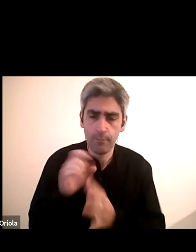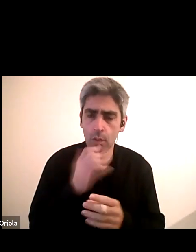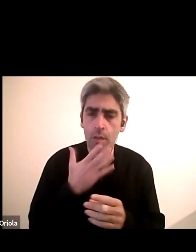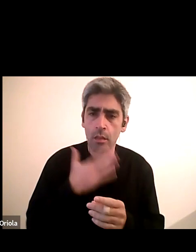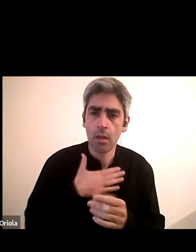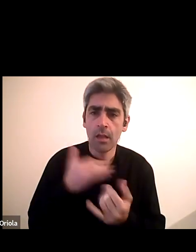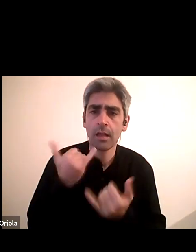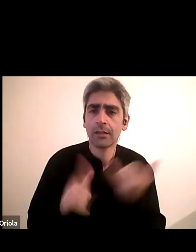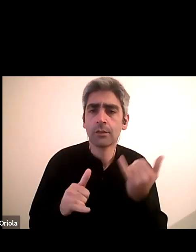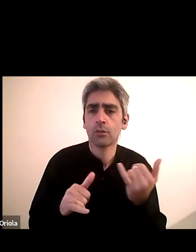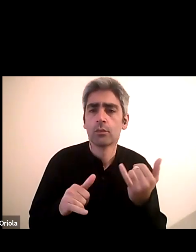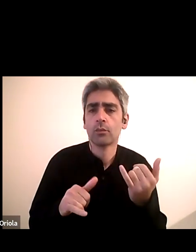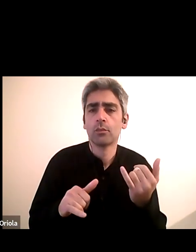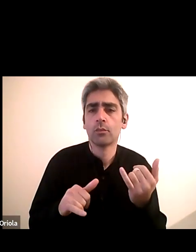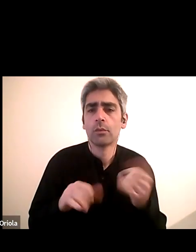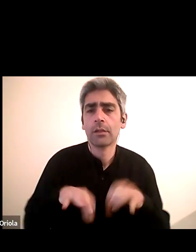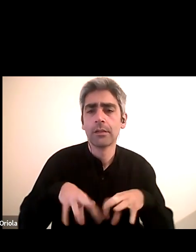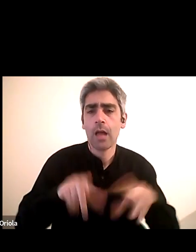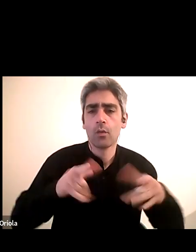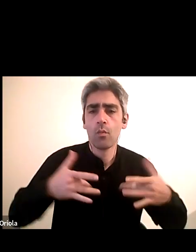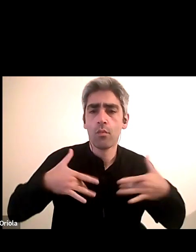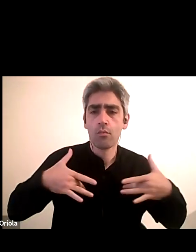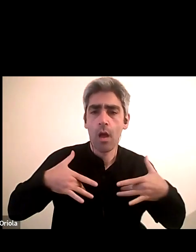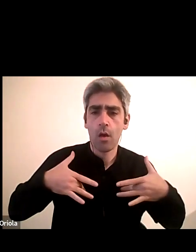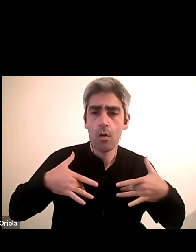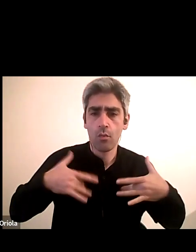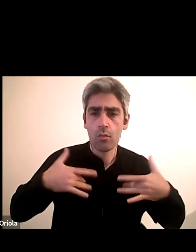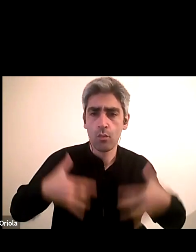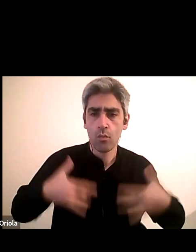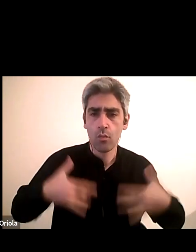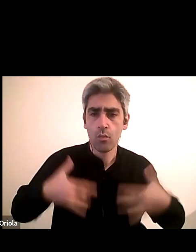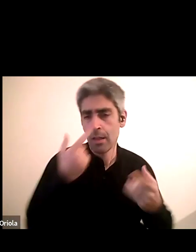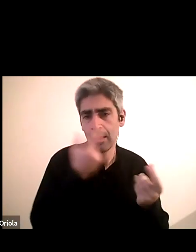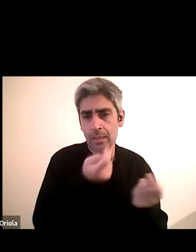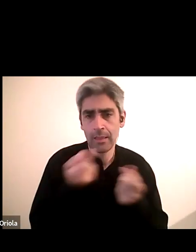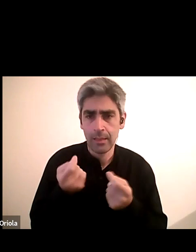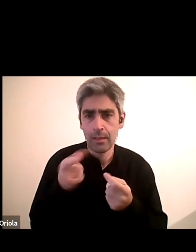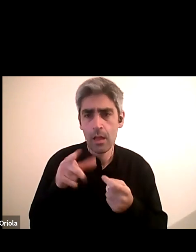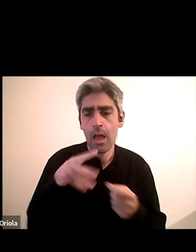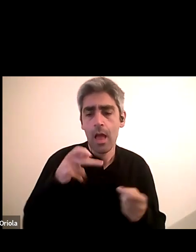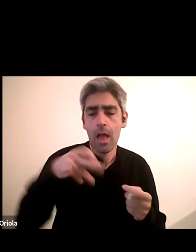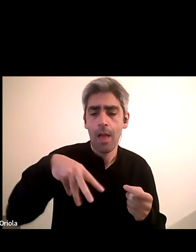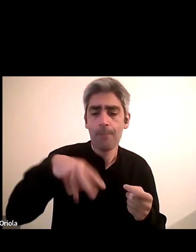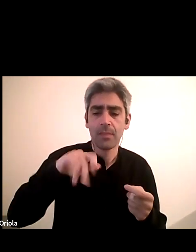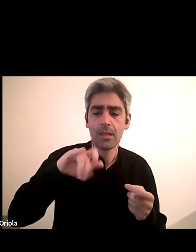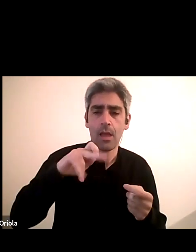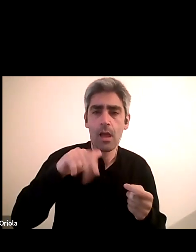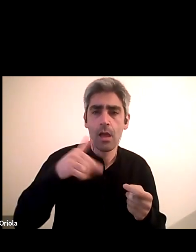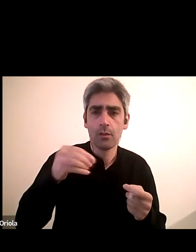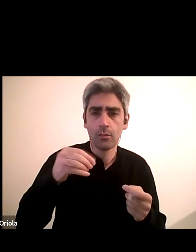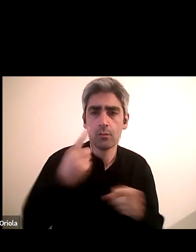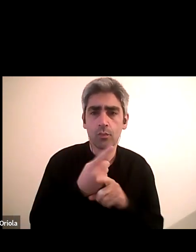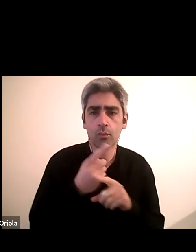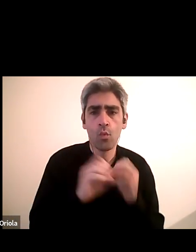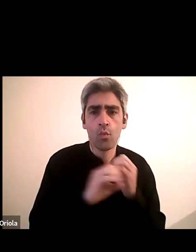riscos de cancro do pulmão em circunstâncias idênticas às do amianto. Os nanotubos de